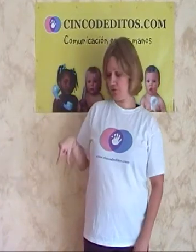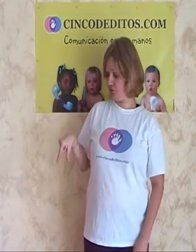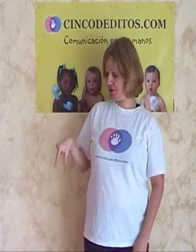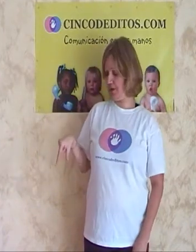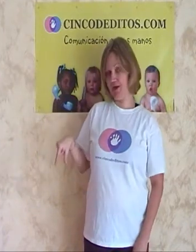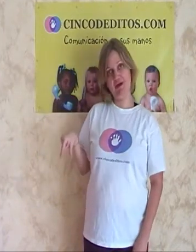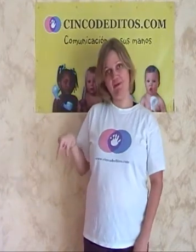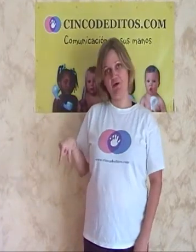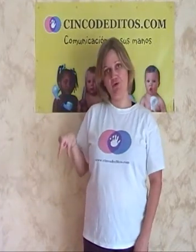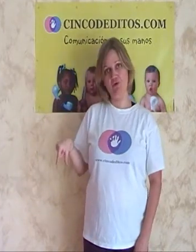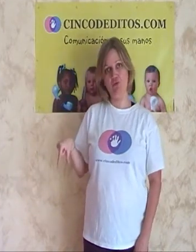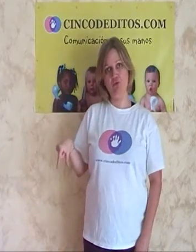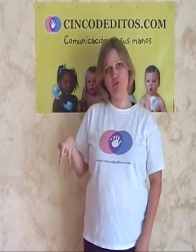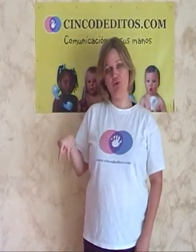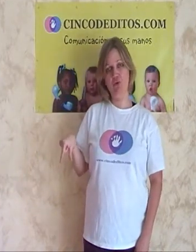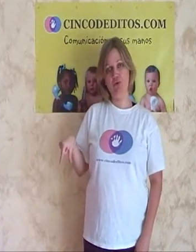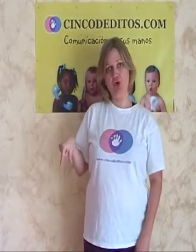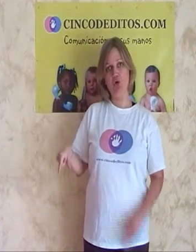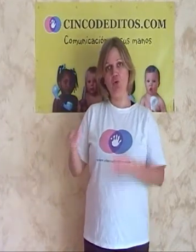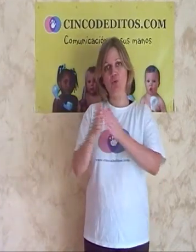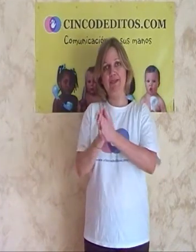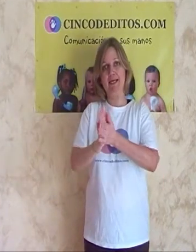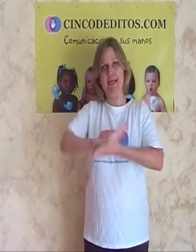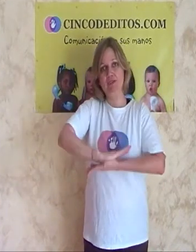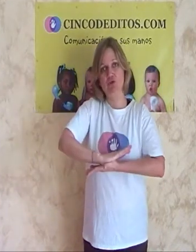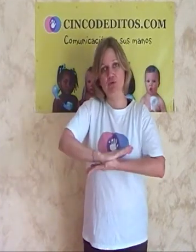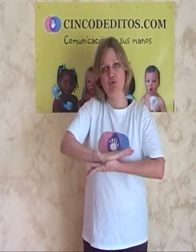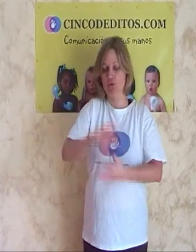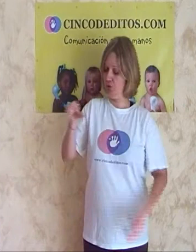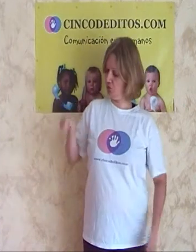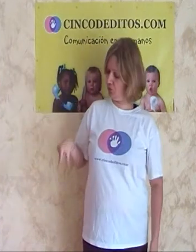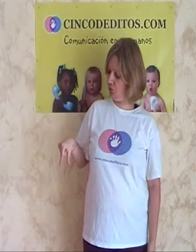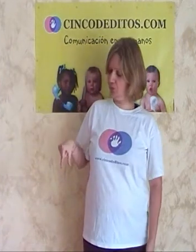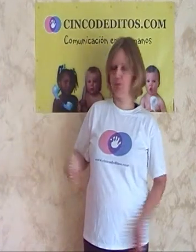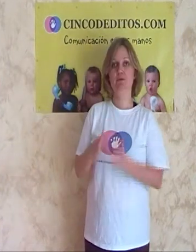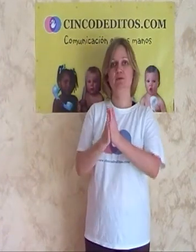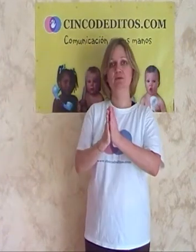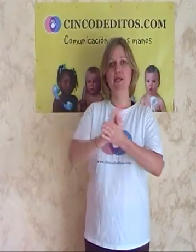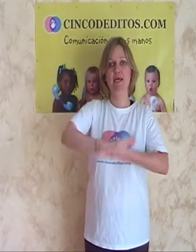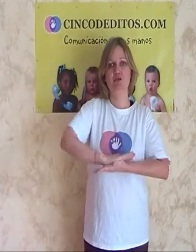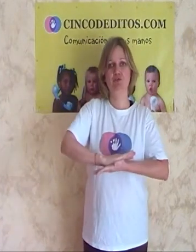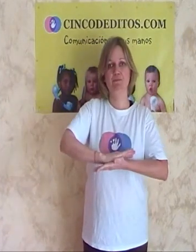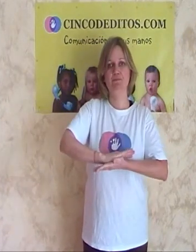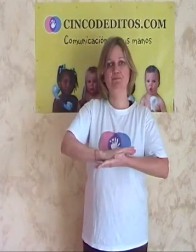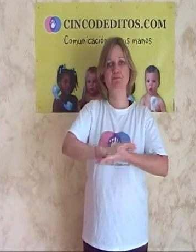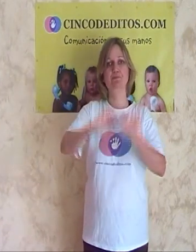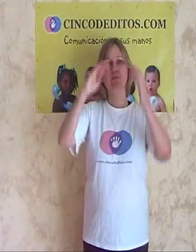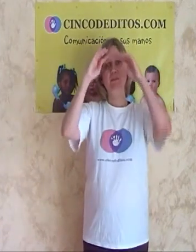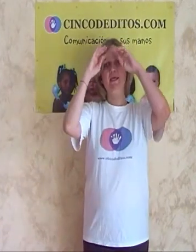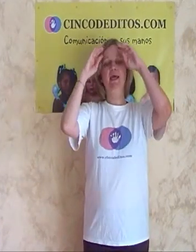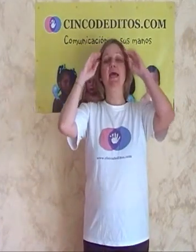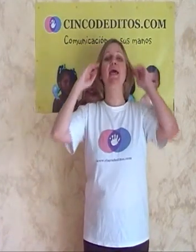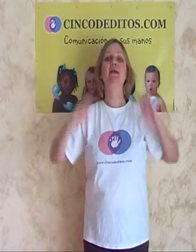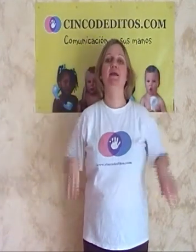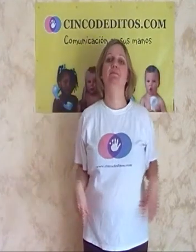solo lo que va hacia abajo. Q. Q de queso. Q de queso. R.